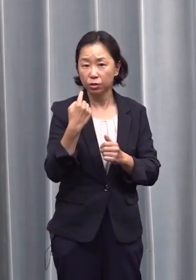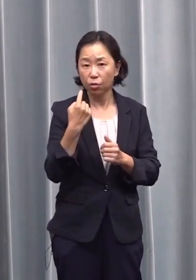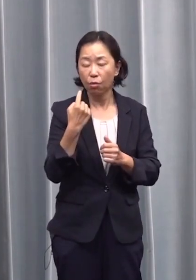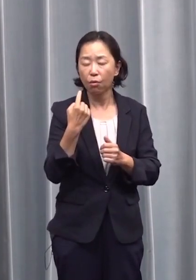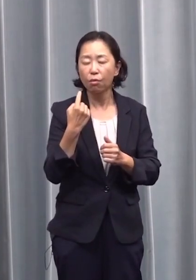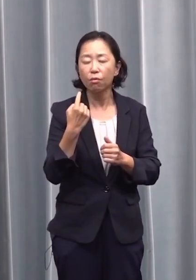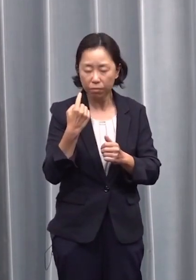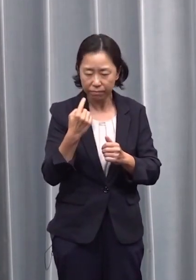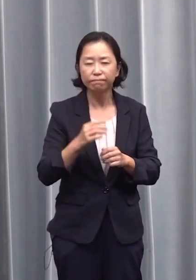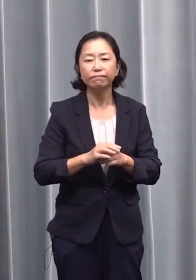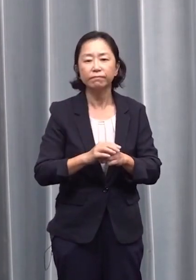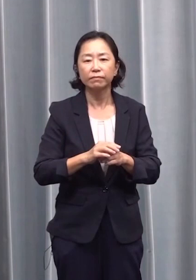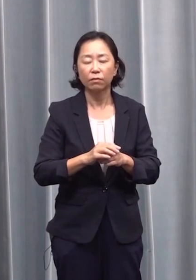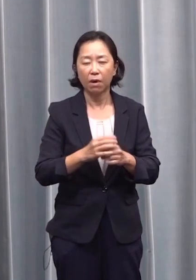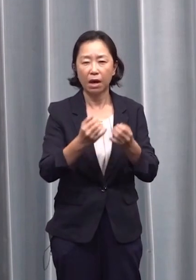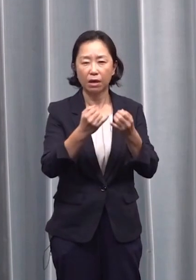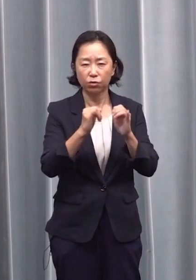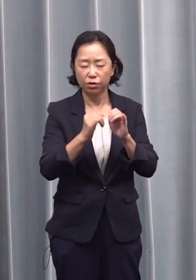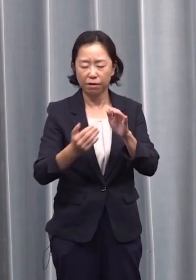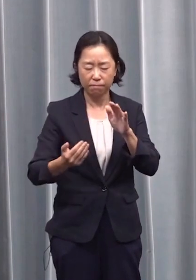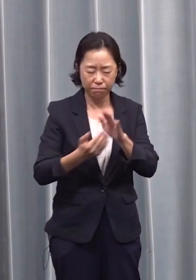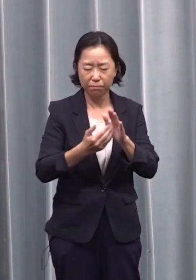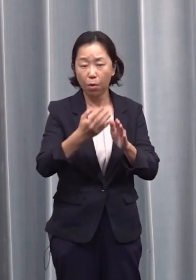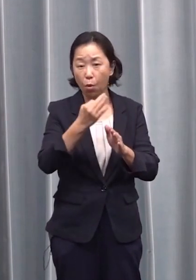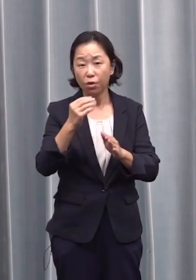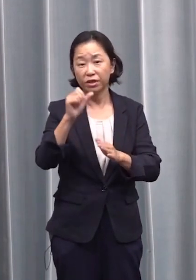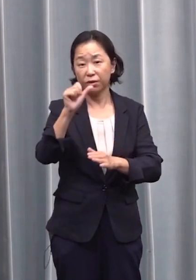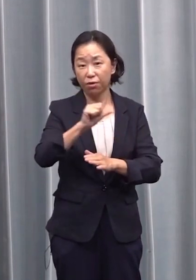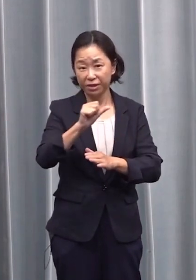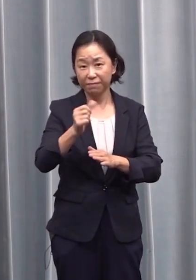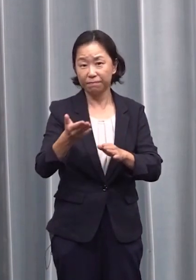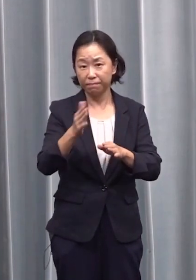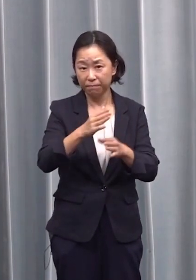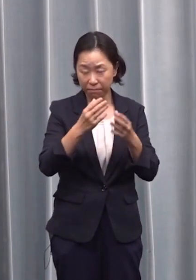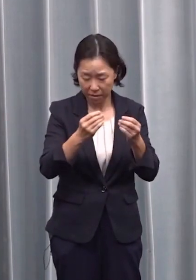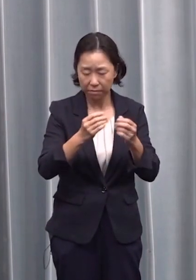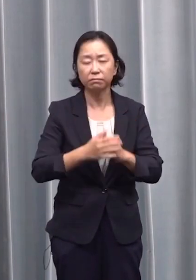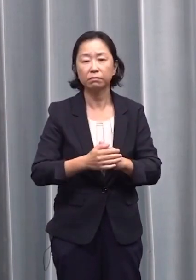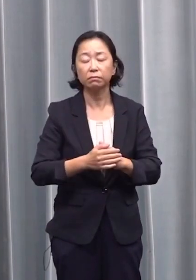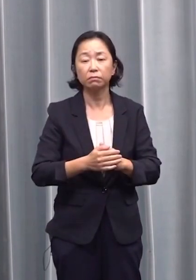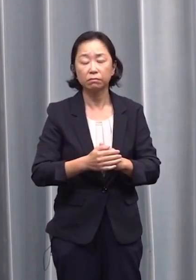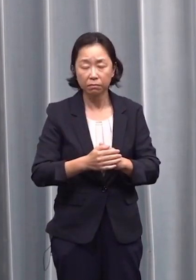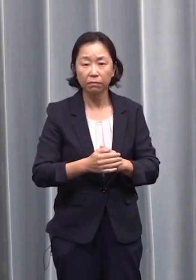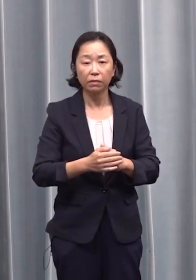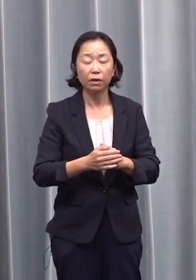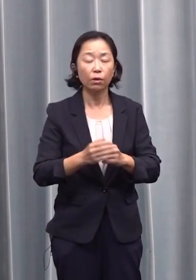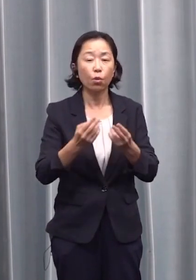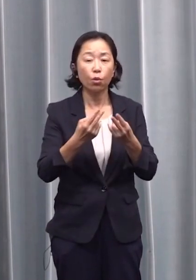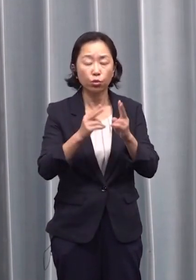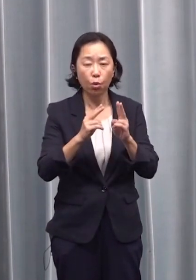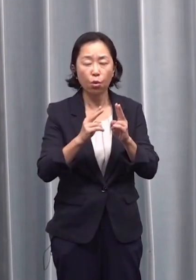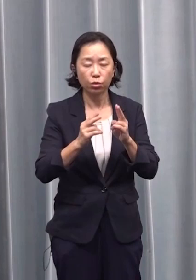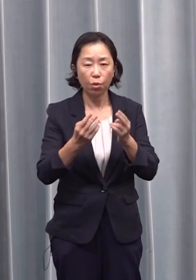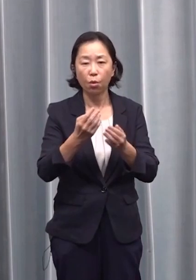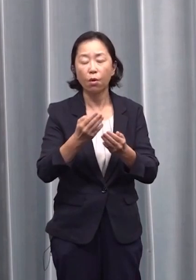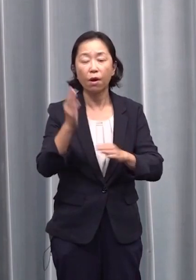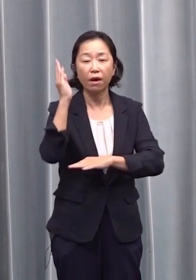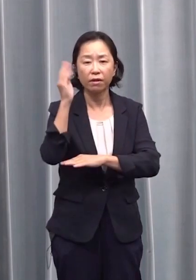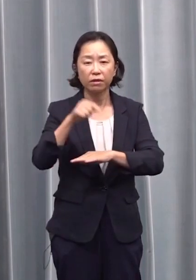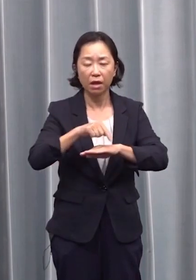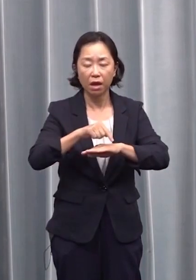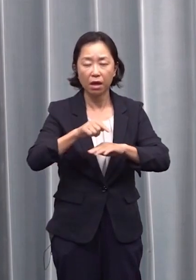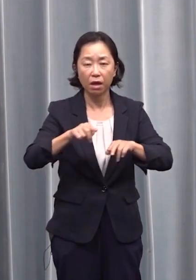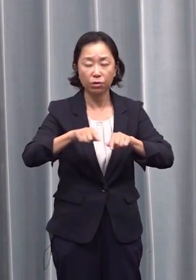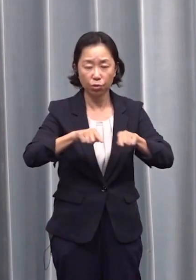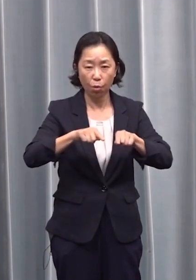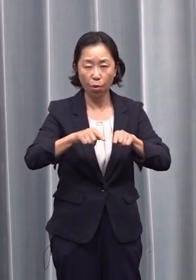最多の閣僚人事女性が入ったということですけれど、同時に党の政調会長の代理、それから党幹事長代理、